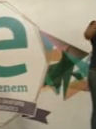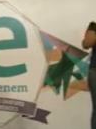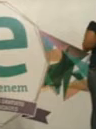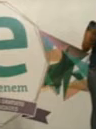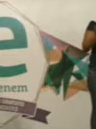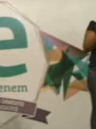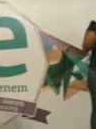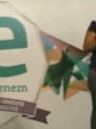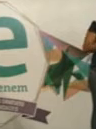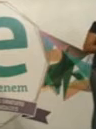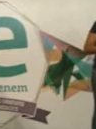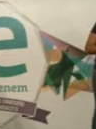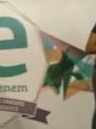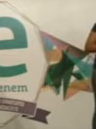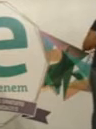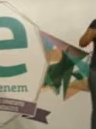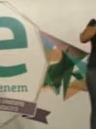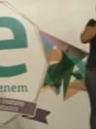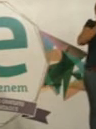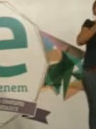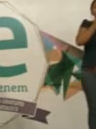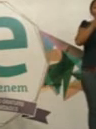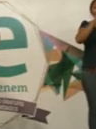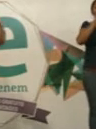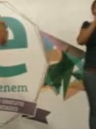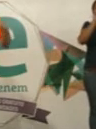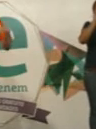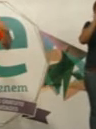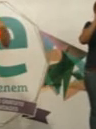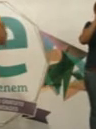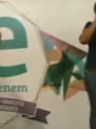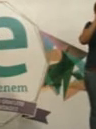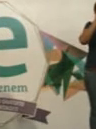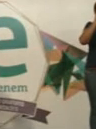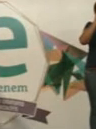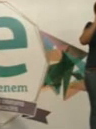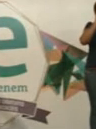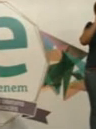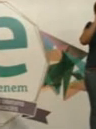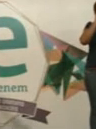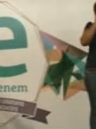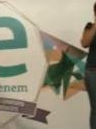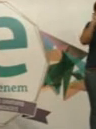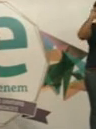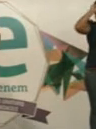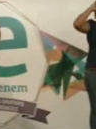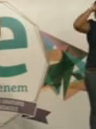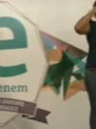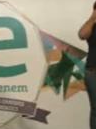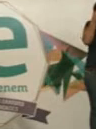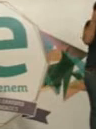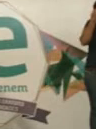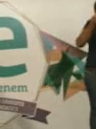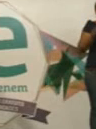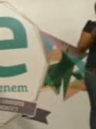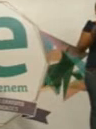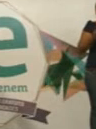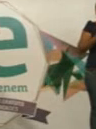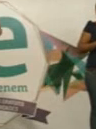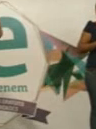50, Barbosa, um negro. Tá? De novo veio à tona a ideia de que o Brasil era um país que tinha a